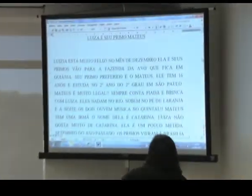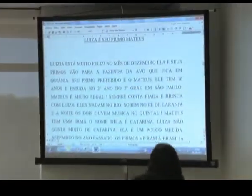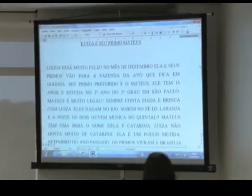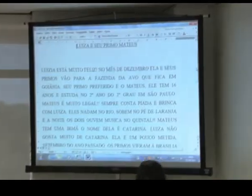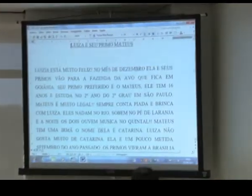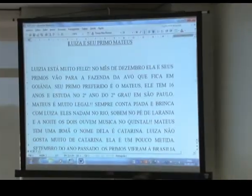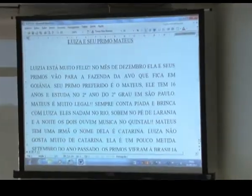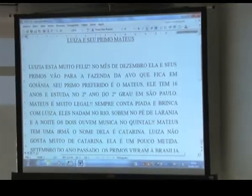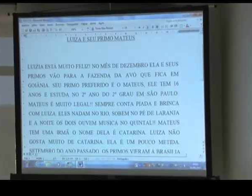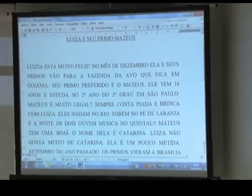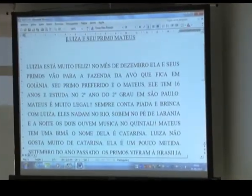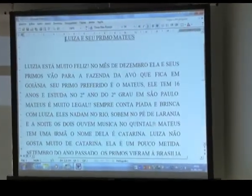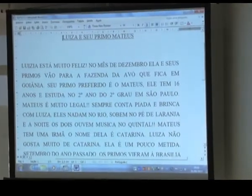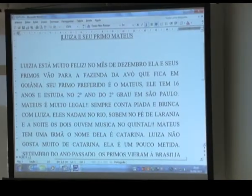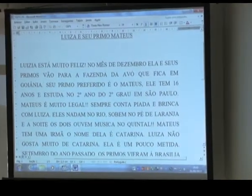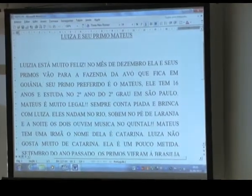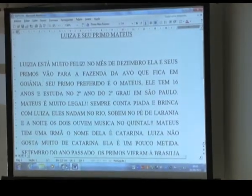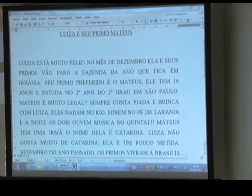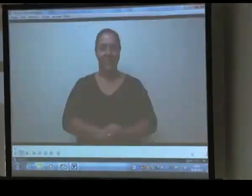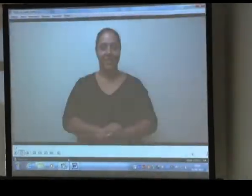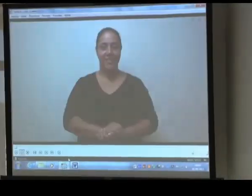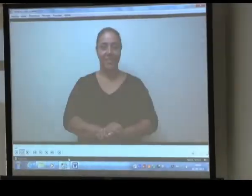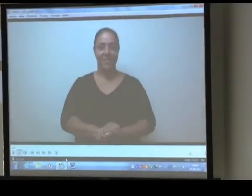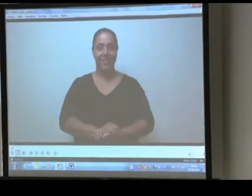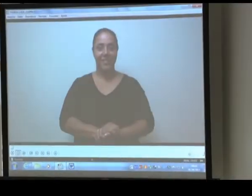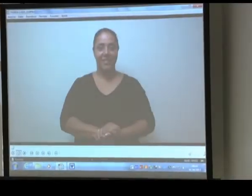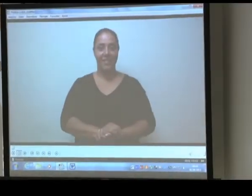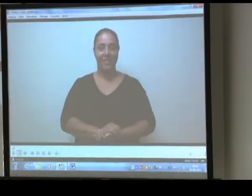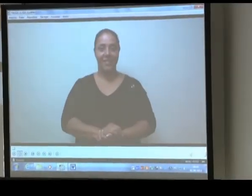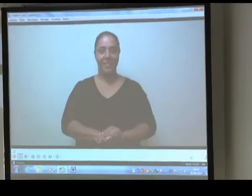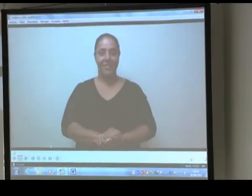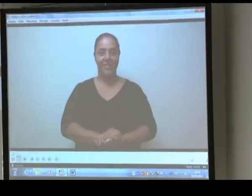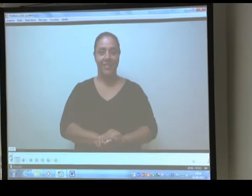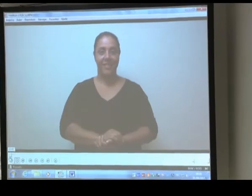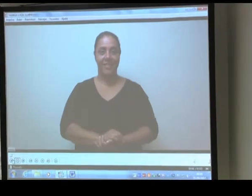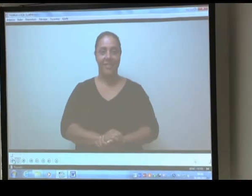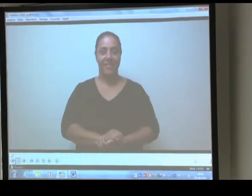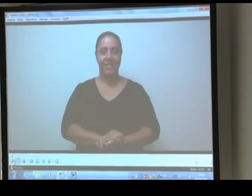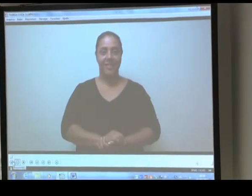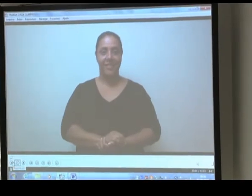Eu deixei o texto parado para vocês verem o que vocês iam fazer.